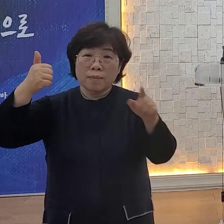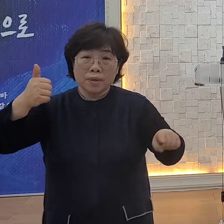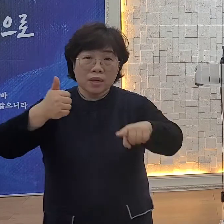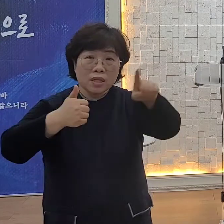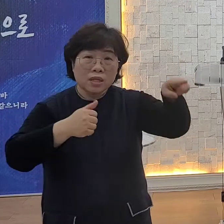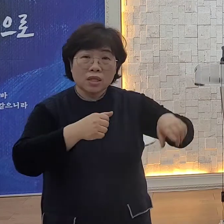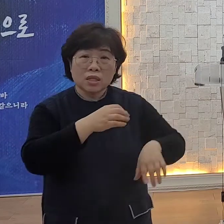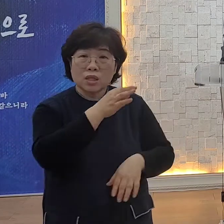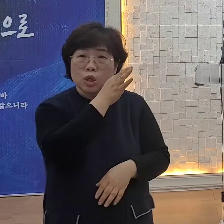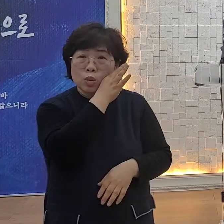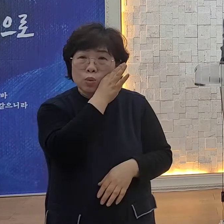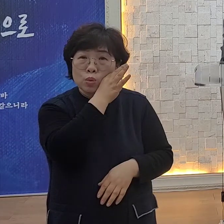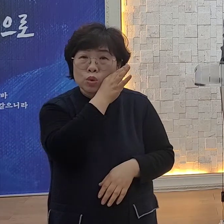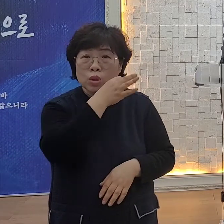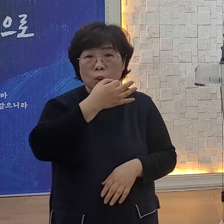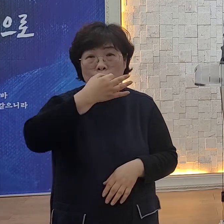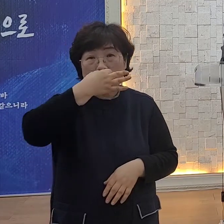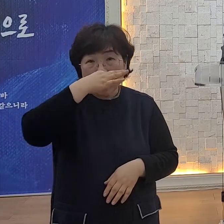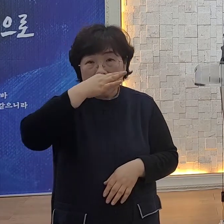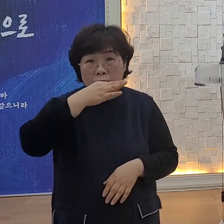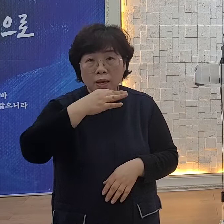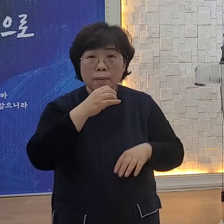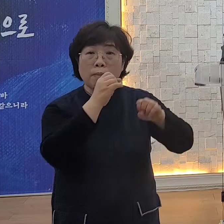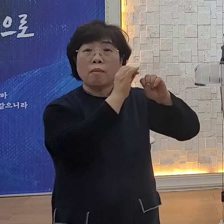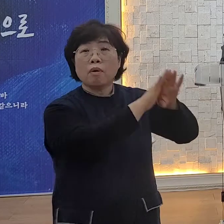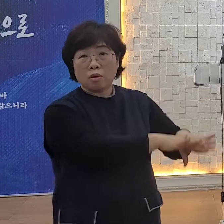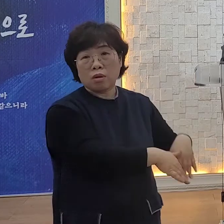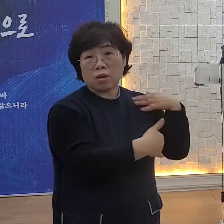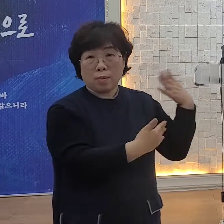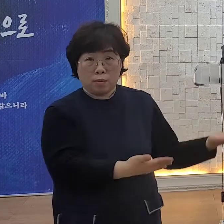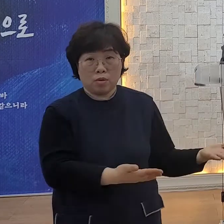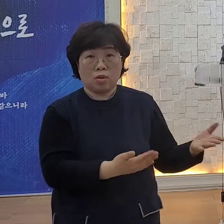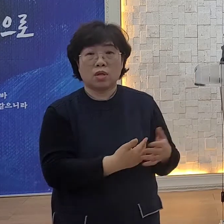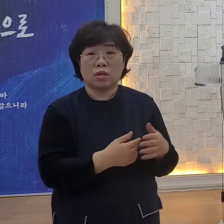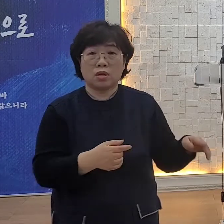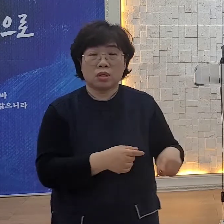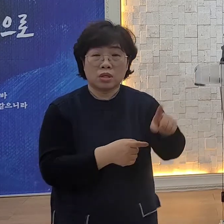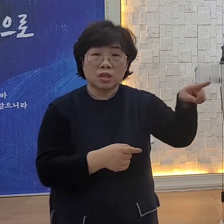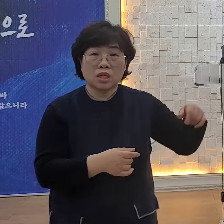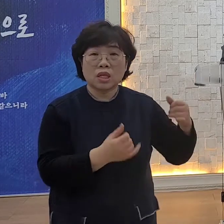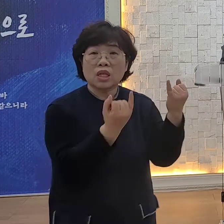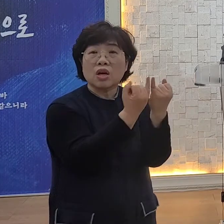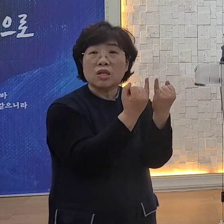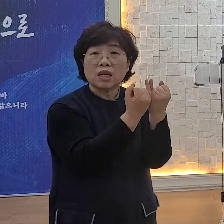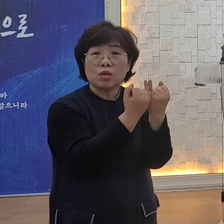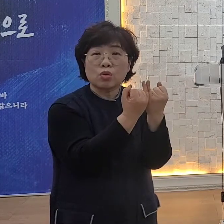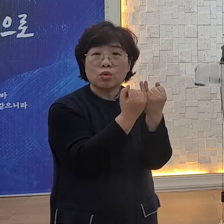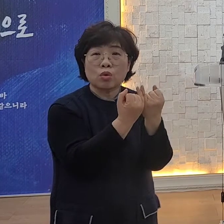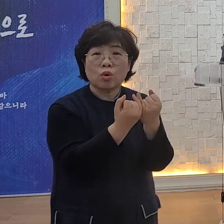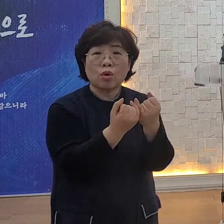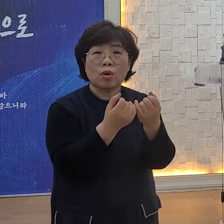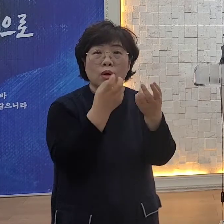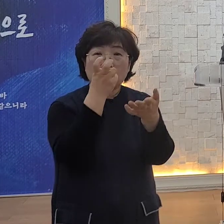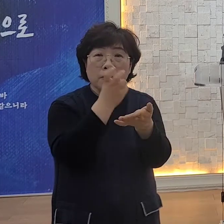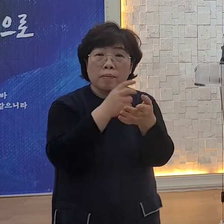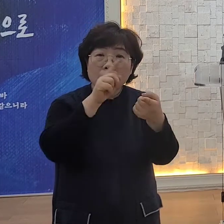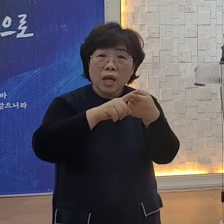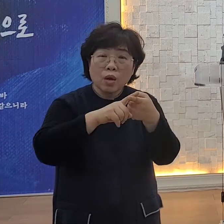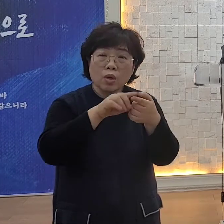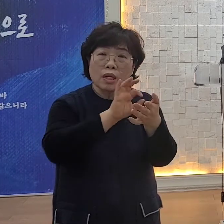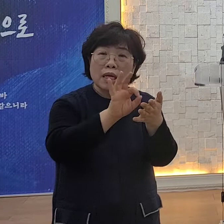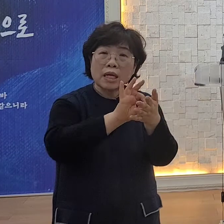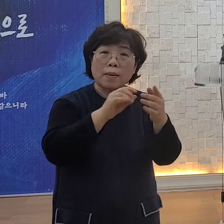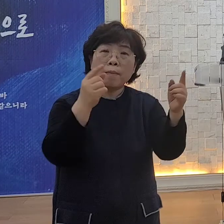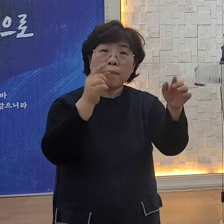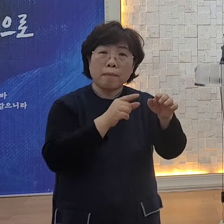때문에 하나님께서 그들을 부끄러운 욕심에 내버려 두셨으니 곧 그들의 여자들도 순리대로 쓸